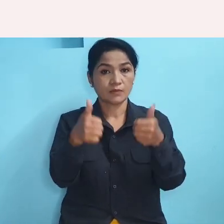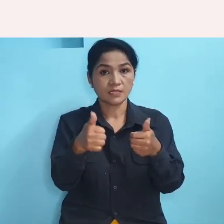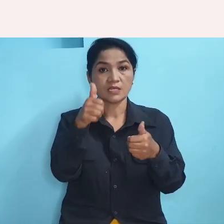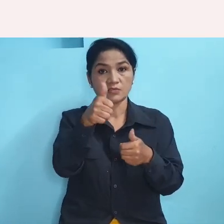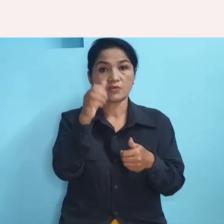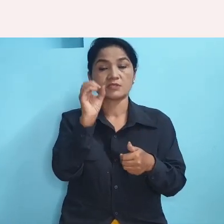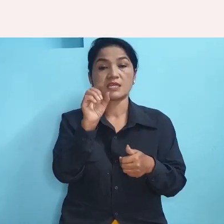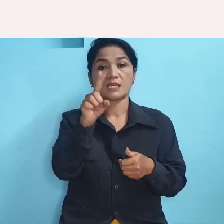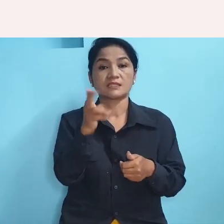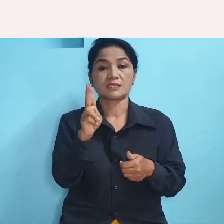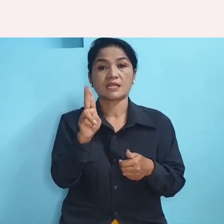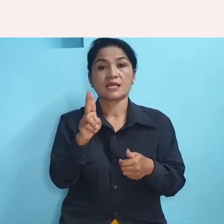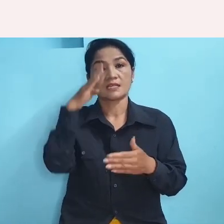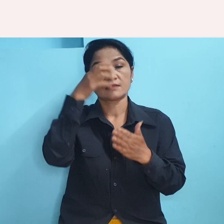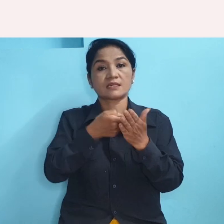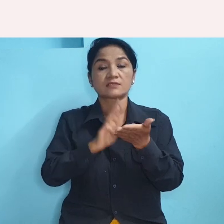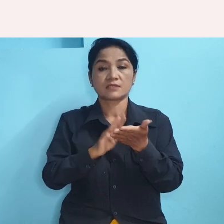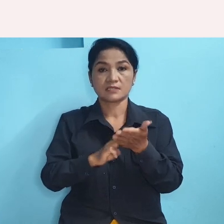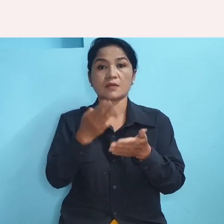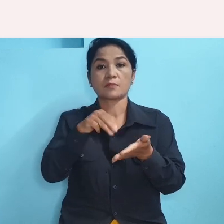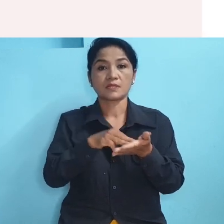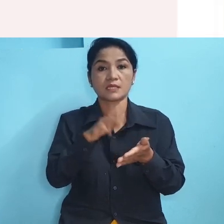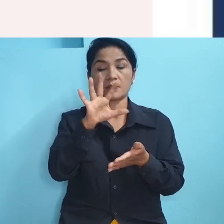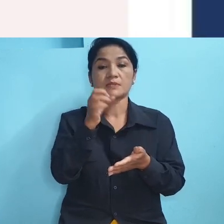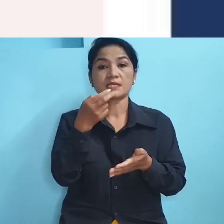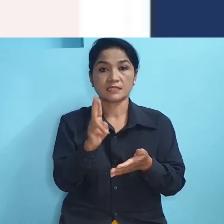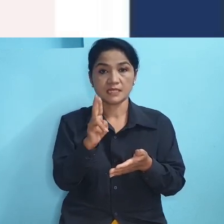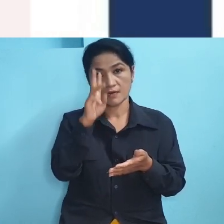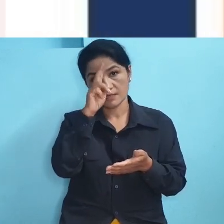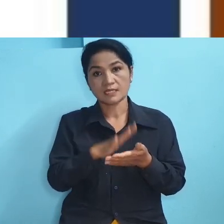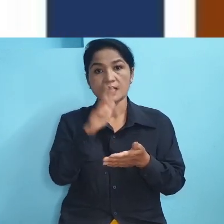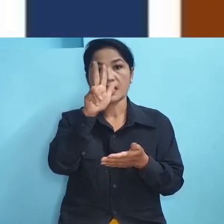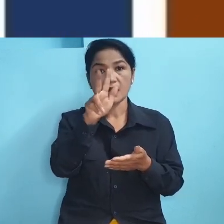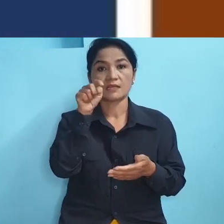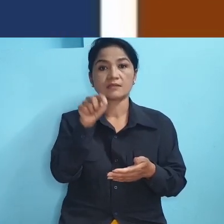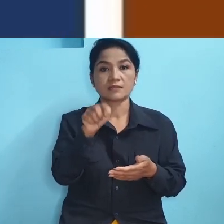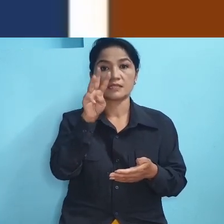निर्वाचित 601 जना संविधान सभा सदस्यमध्ये 50 जना अर्थात्